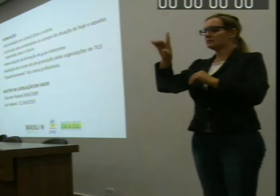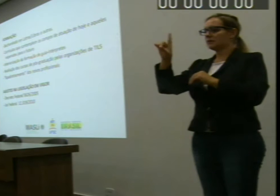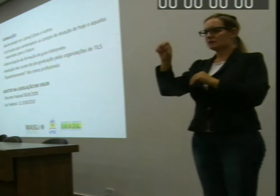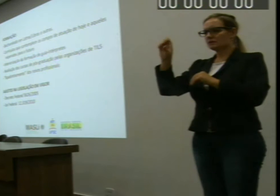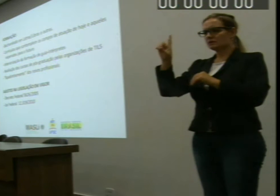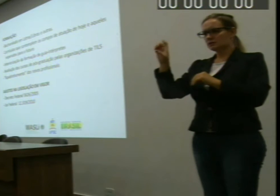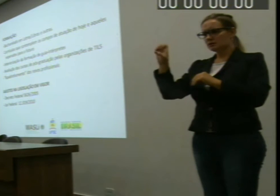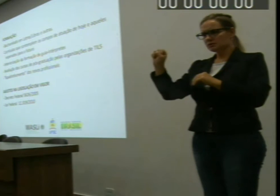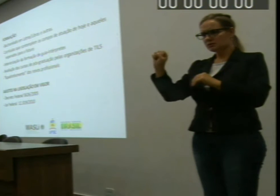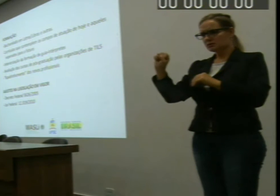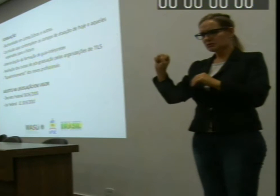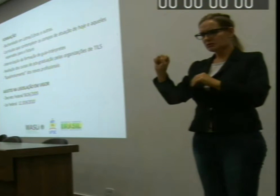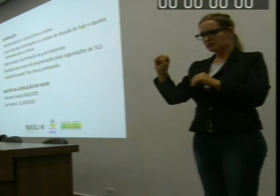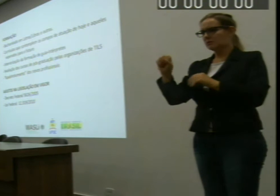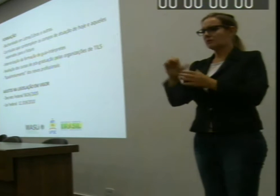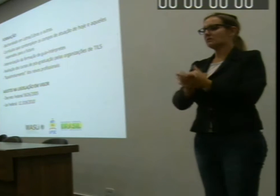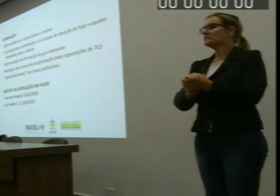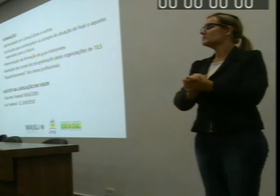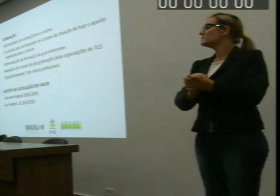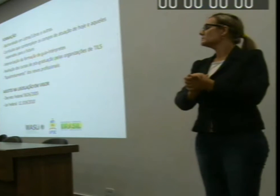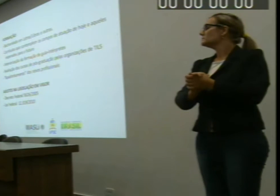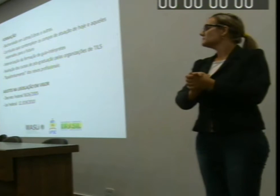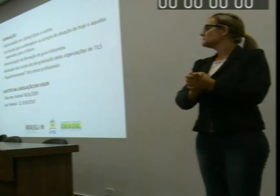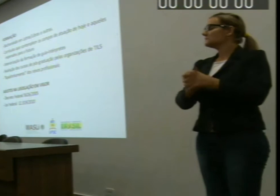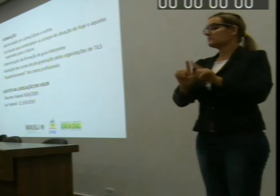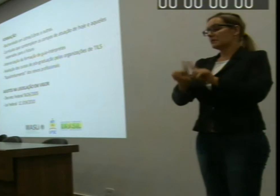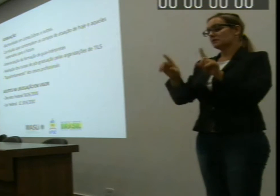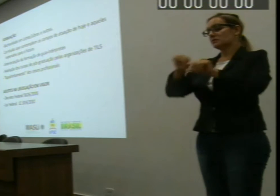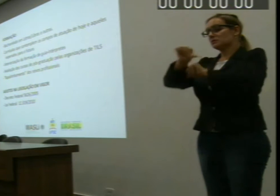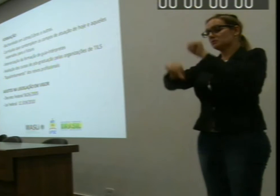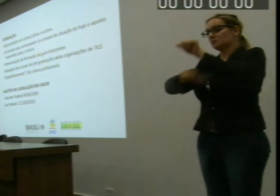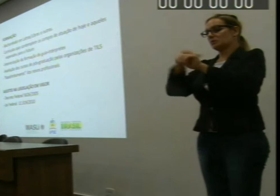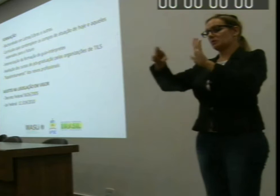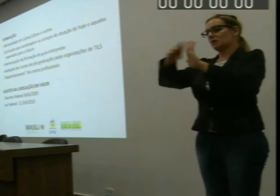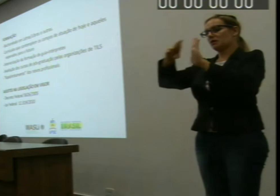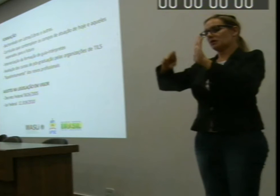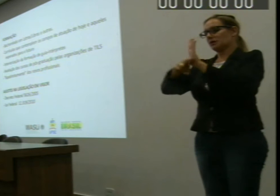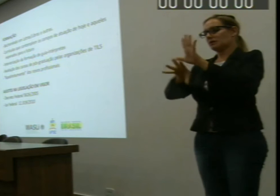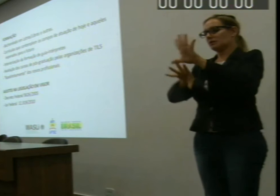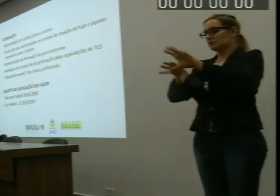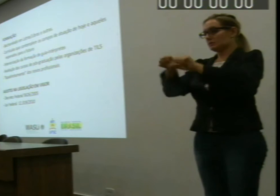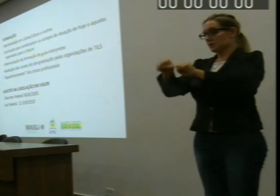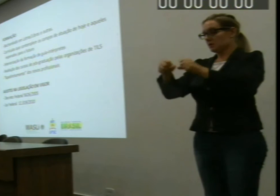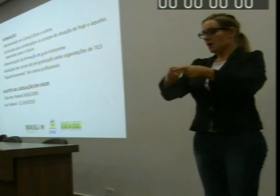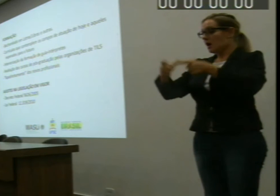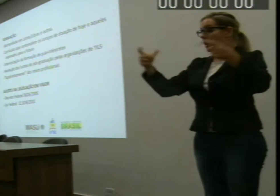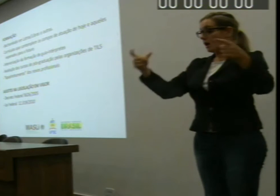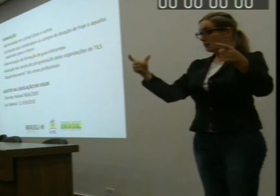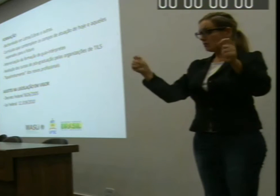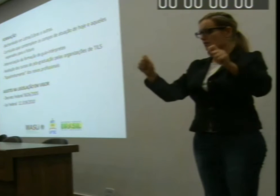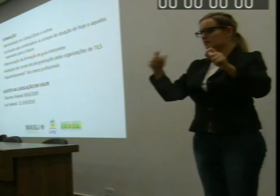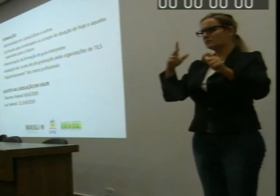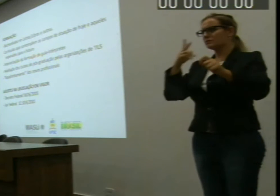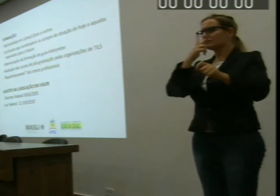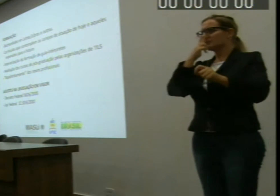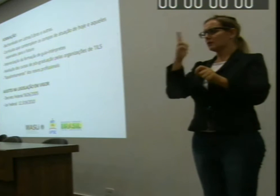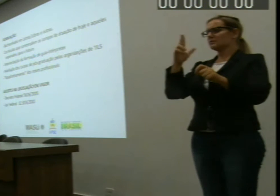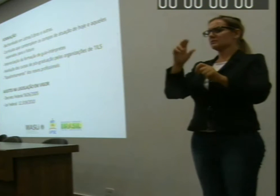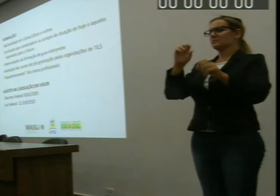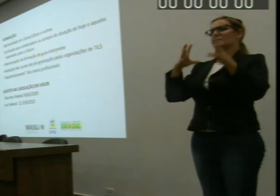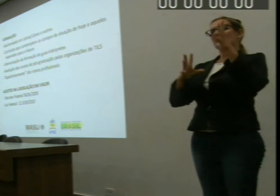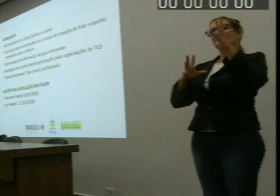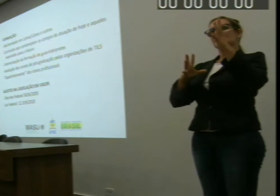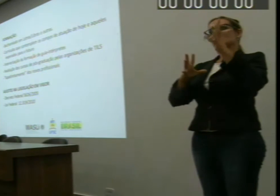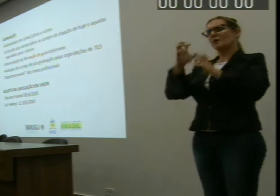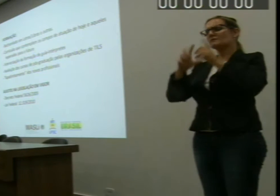tornou a a a a a a regra de formação Ampla ao ponto de gerar uma grande confusão Eu tava conversando até